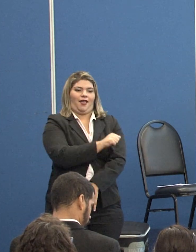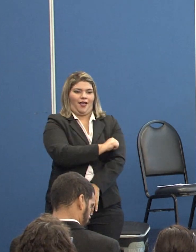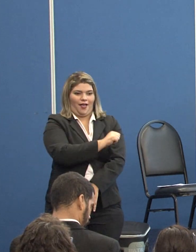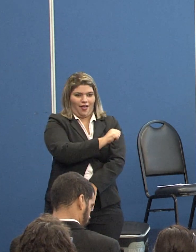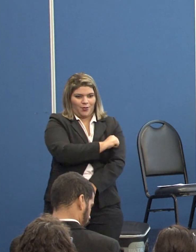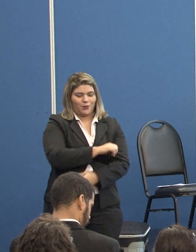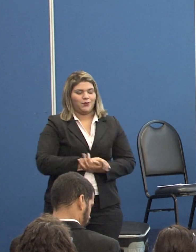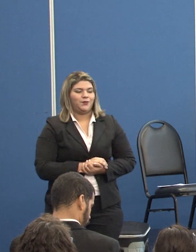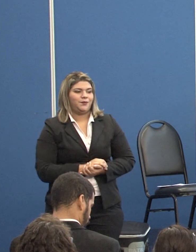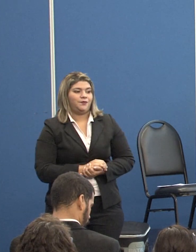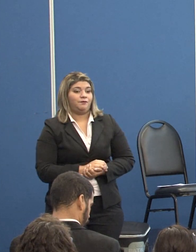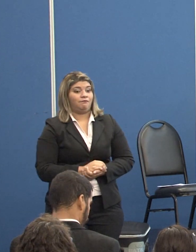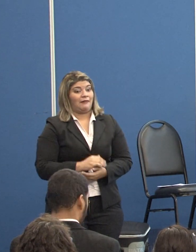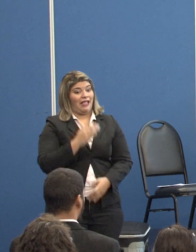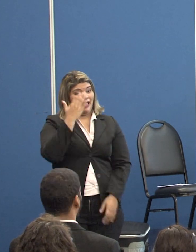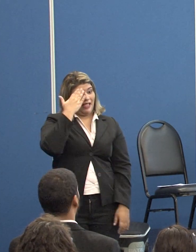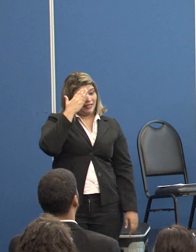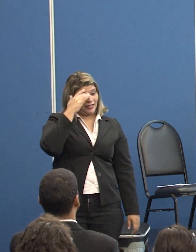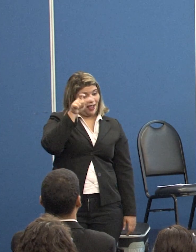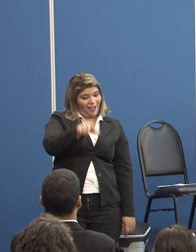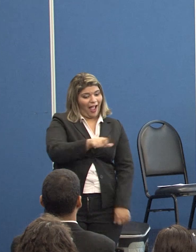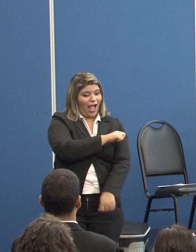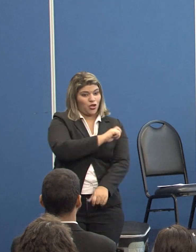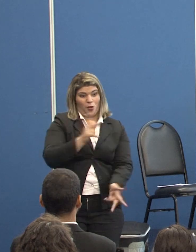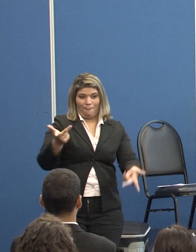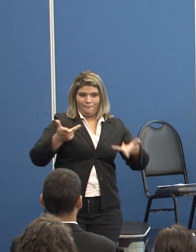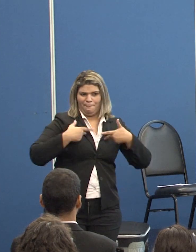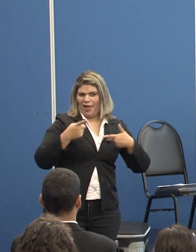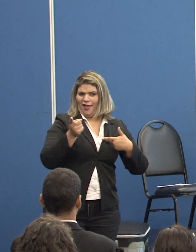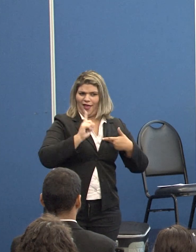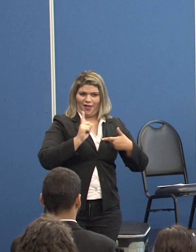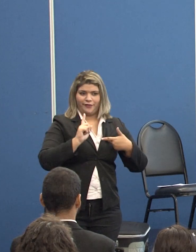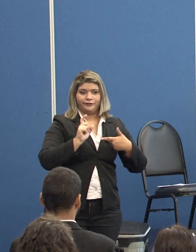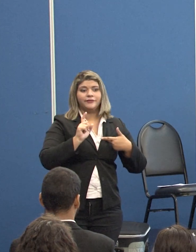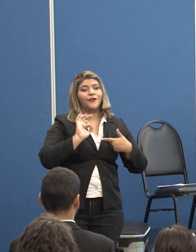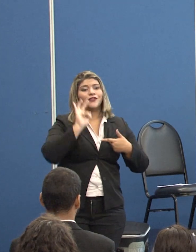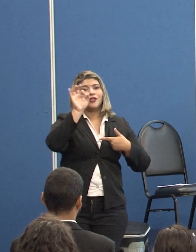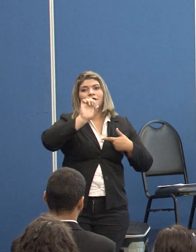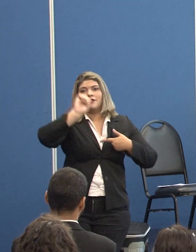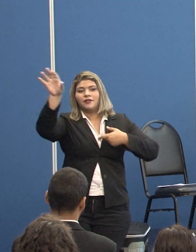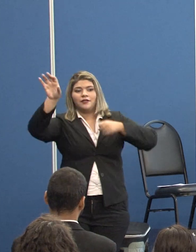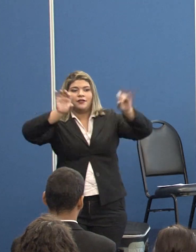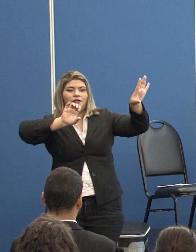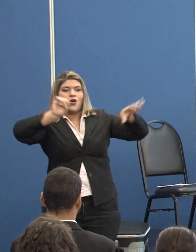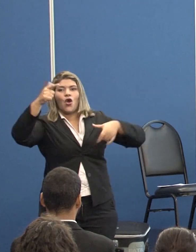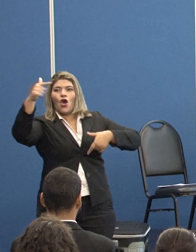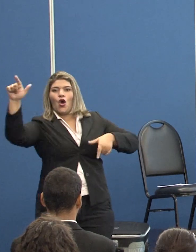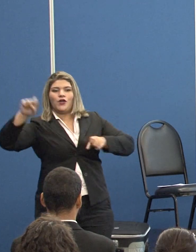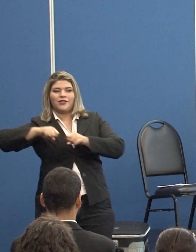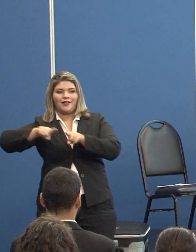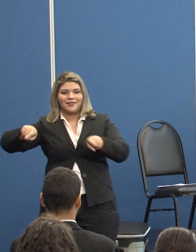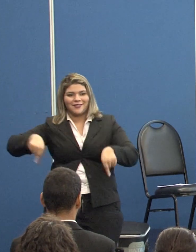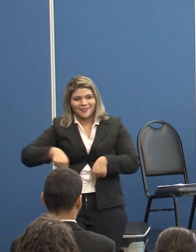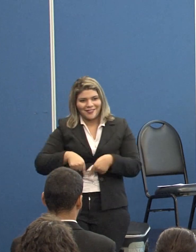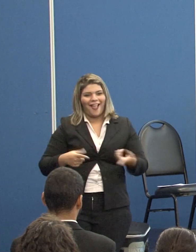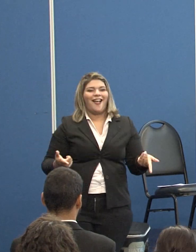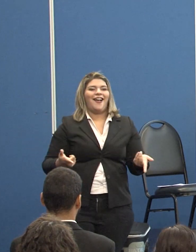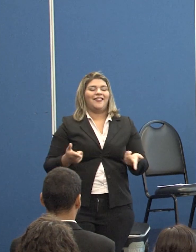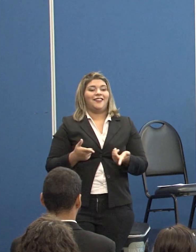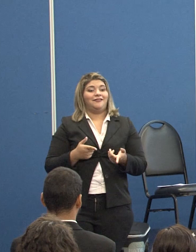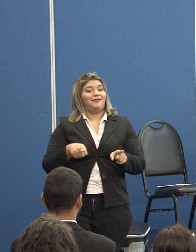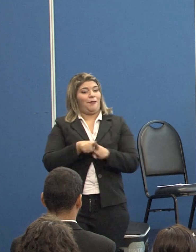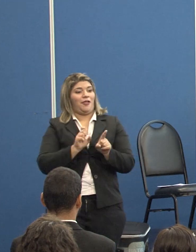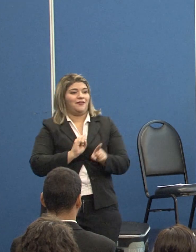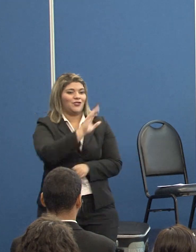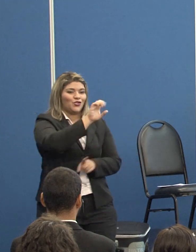A entender que ele não é meu, ele não vai estar sempre na minha sala. Ele vai percorrer por outros espaços, ele vai estar na